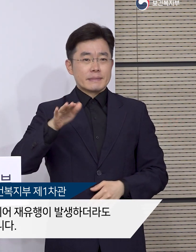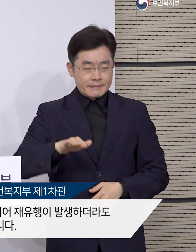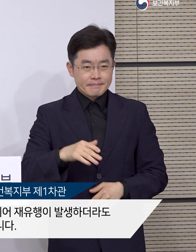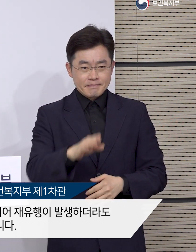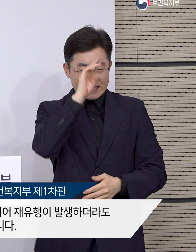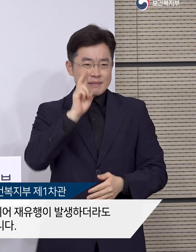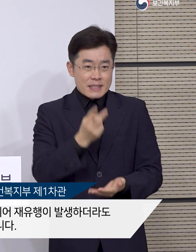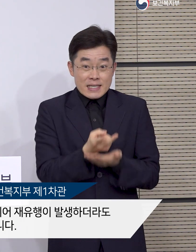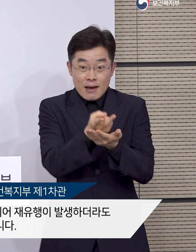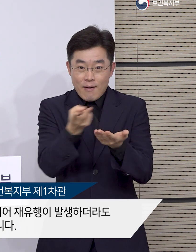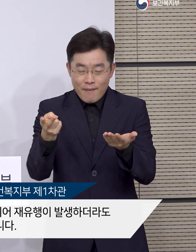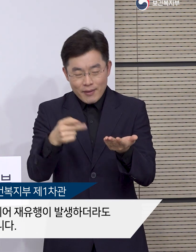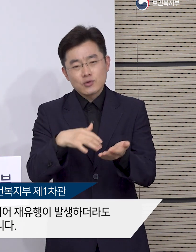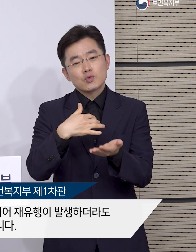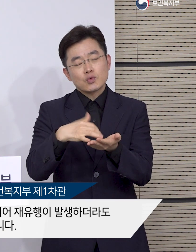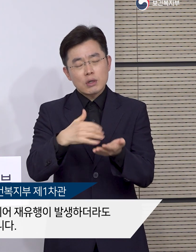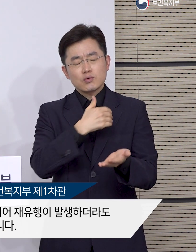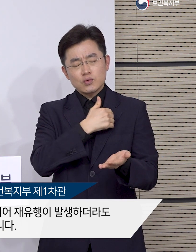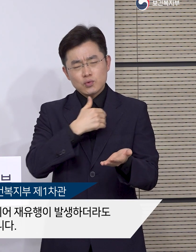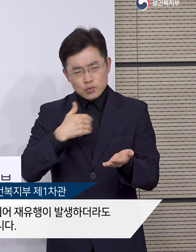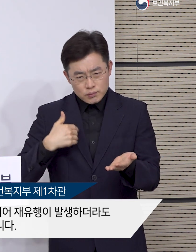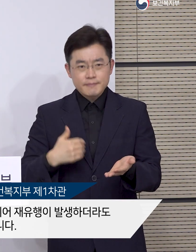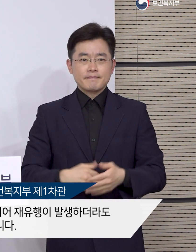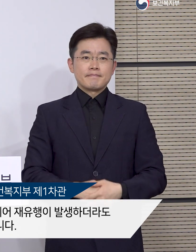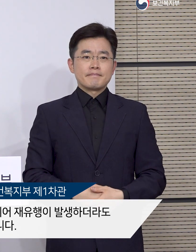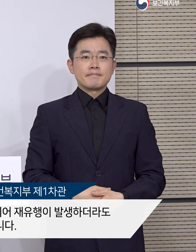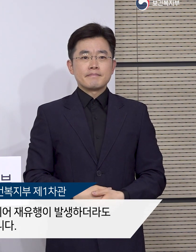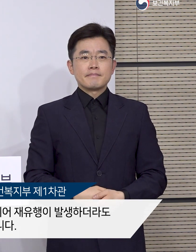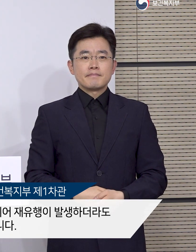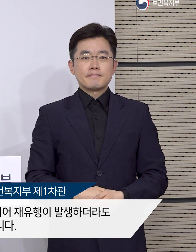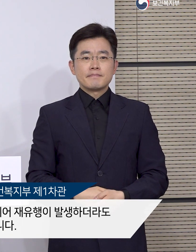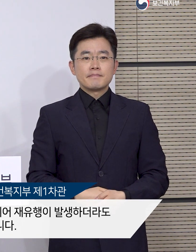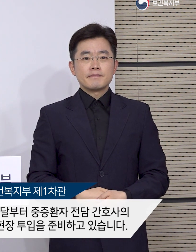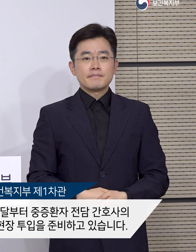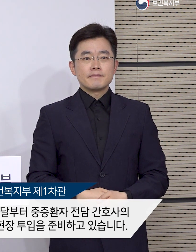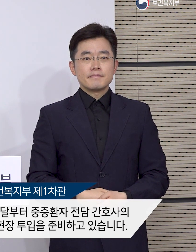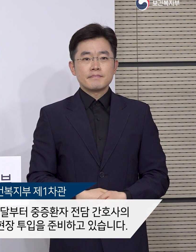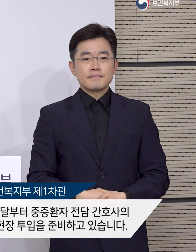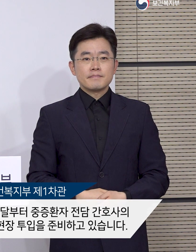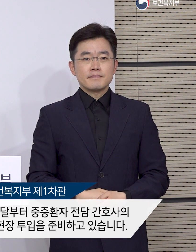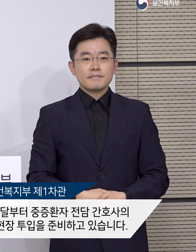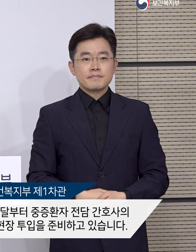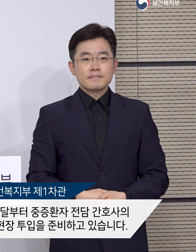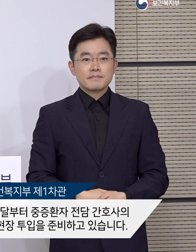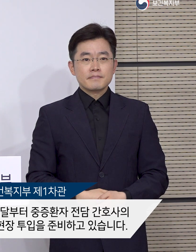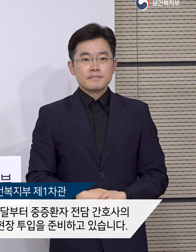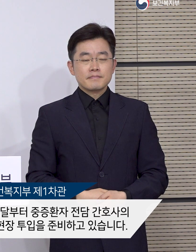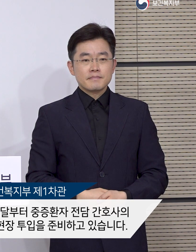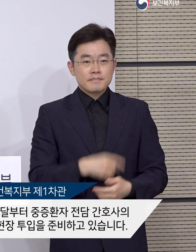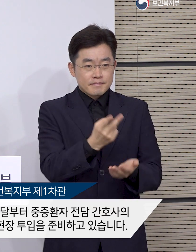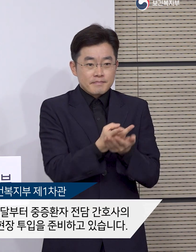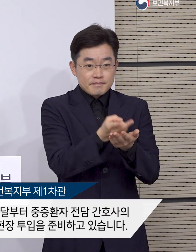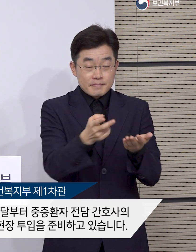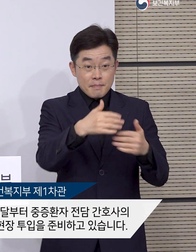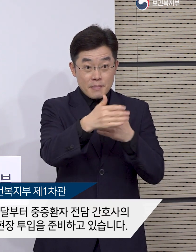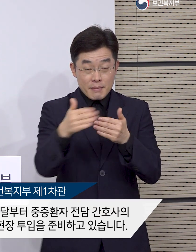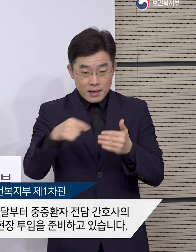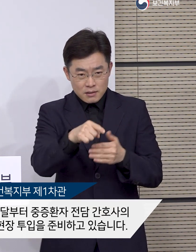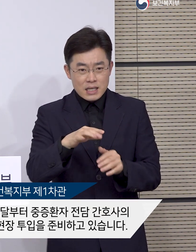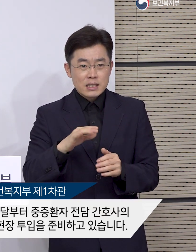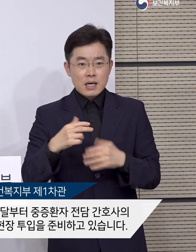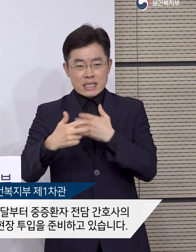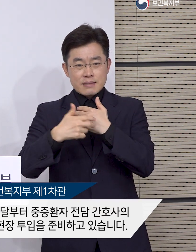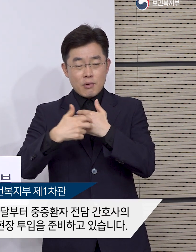병상이 안정적으로 운영되도록 하겠습니다. 중환자 병상의 충분한 인력을 확보하기